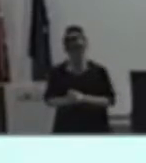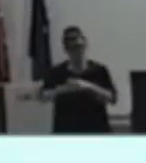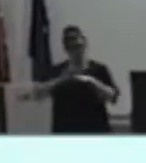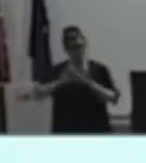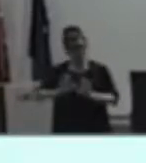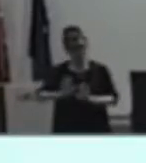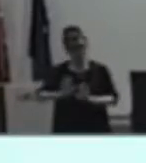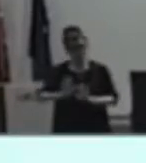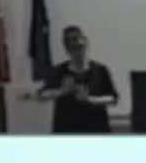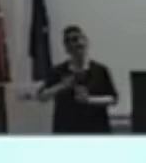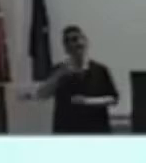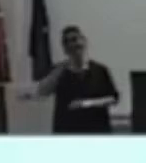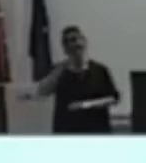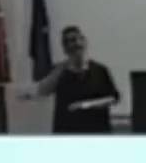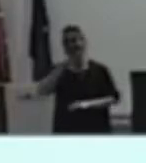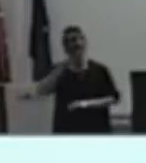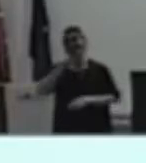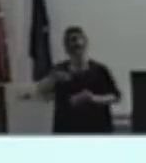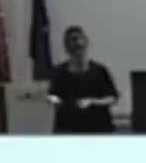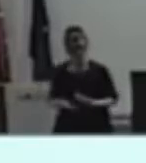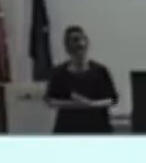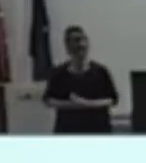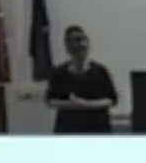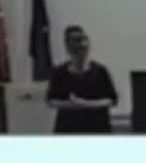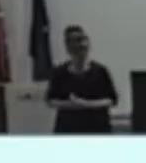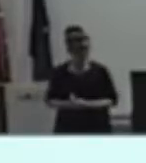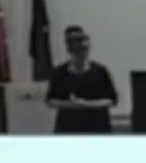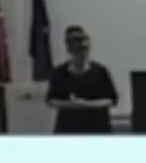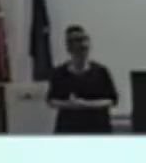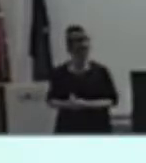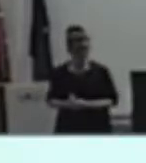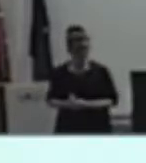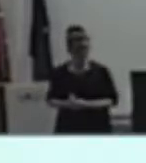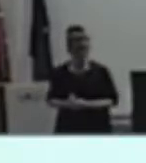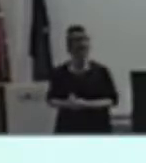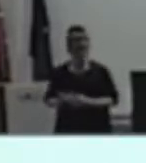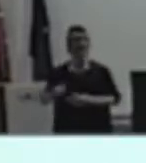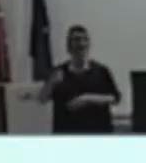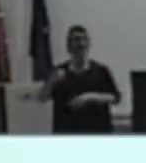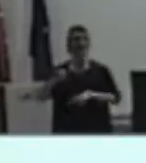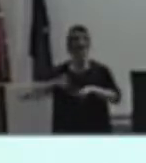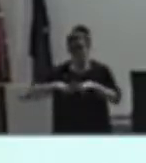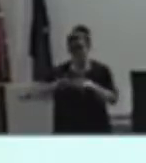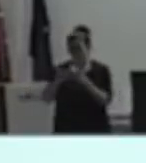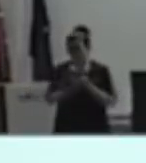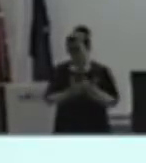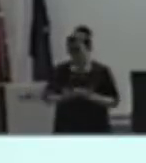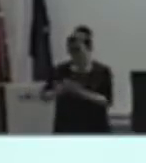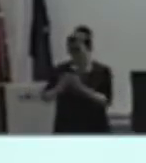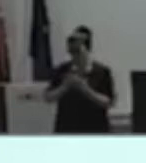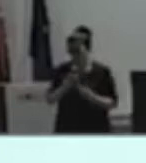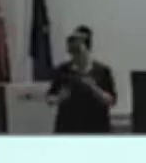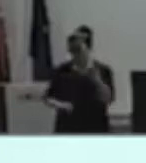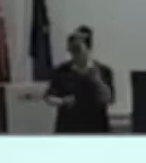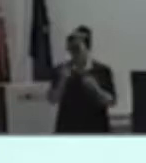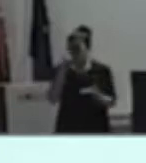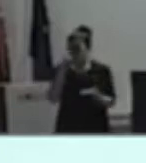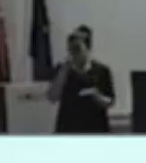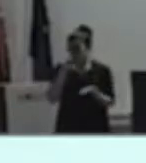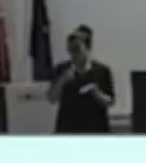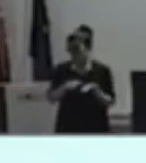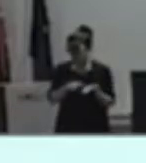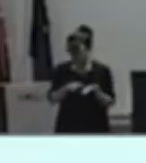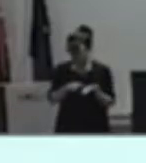embargo, la realidad es que, bueno, pues en algunos estudios pues se ve que a